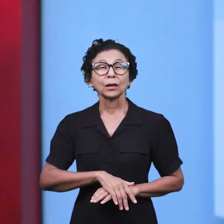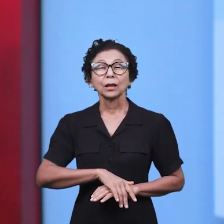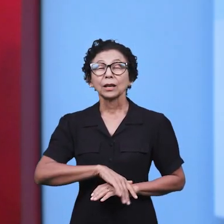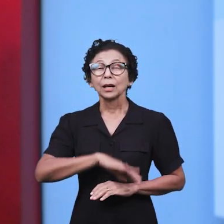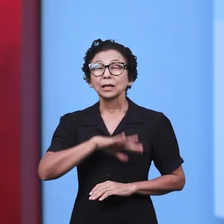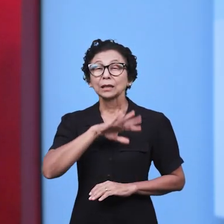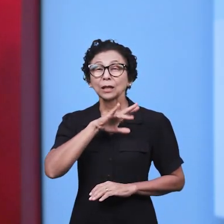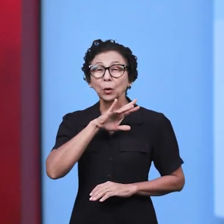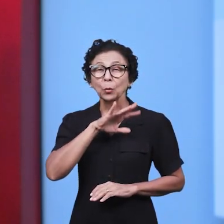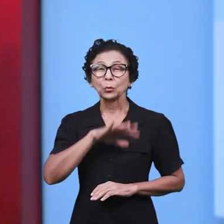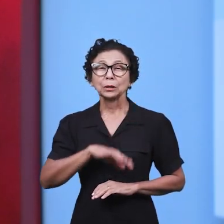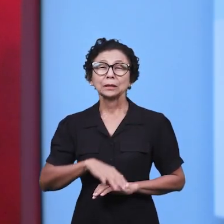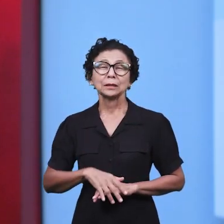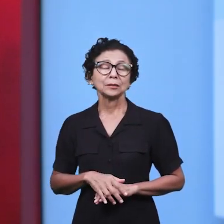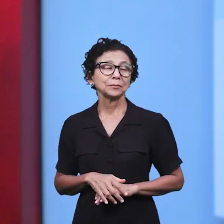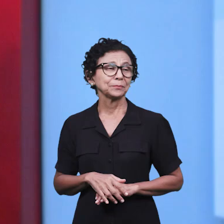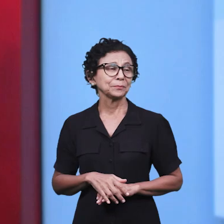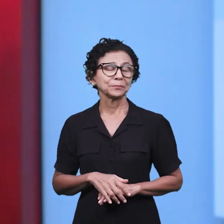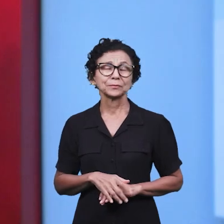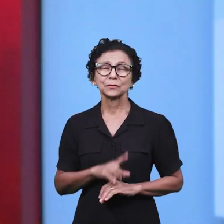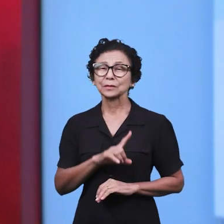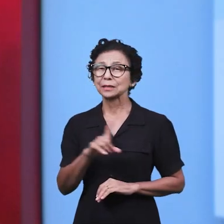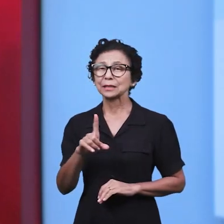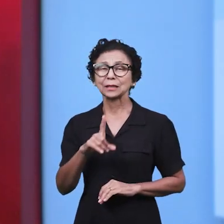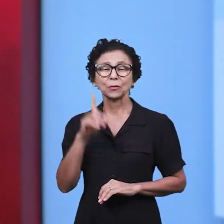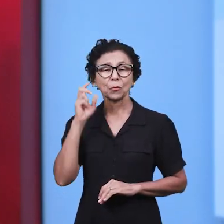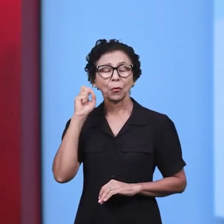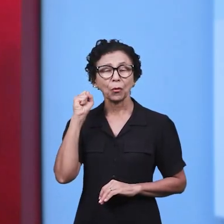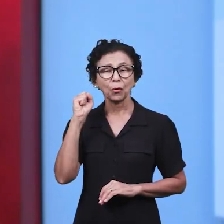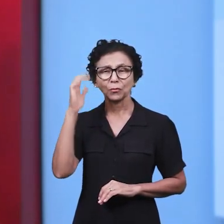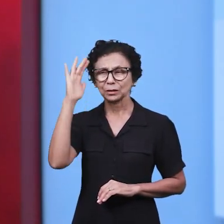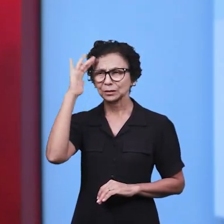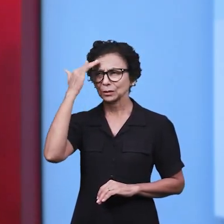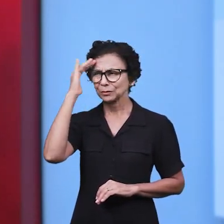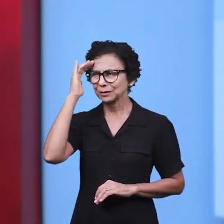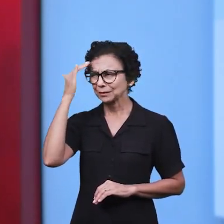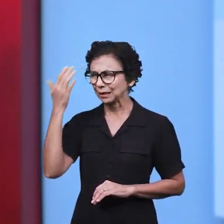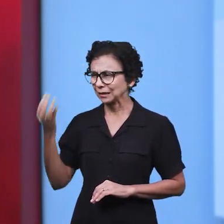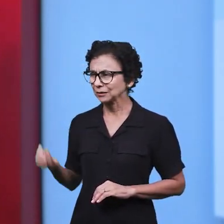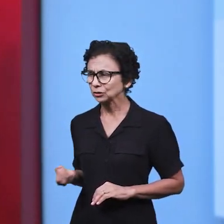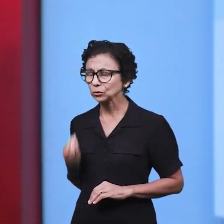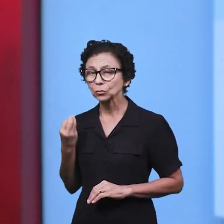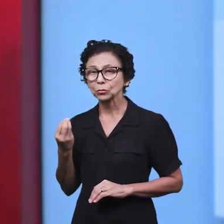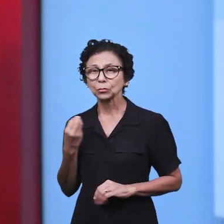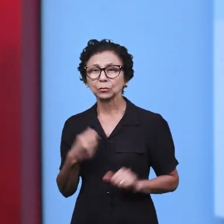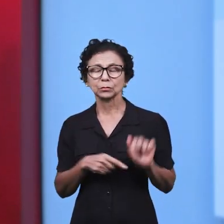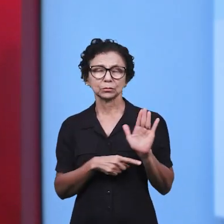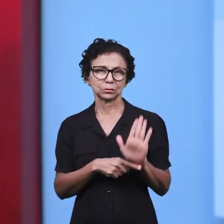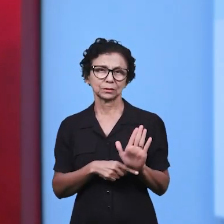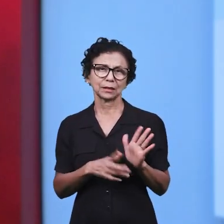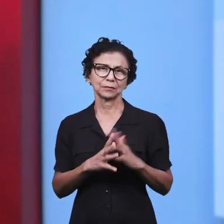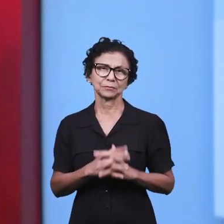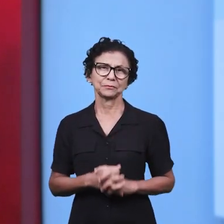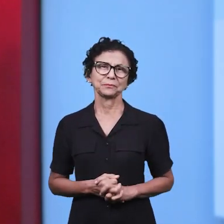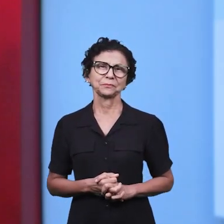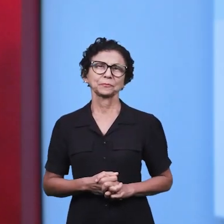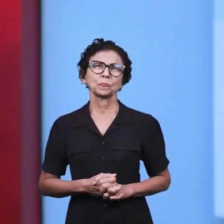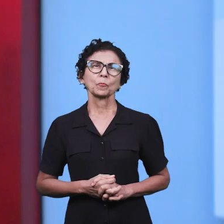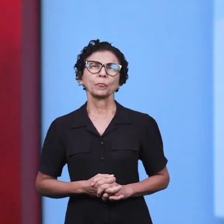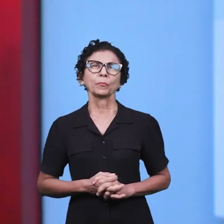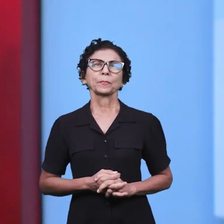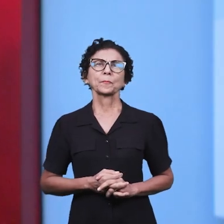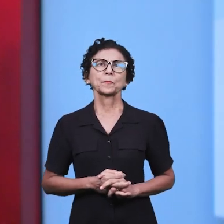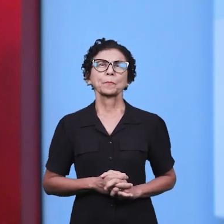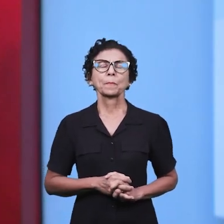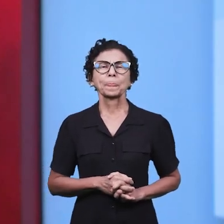Leonice? E aí, o que nós, como corpo, podemos fazer para ajudar esse irmão? Muitas vezes as pessoas acham assim,